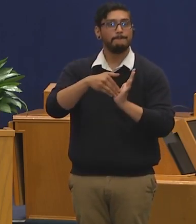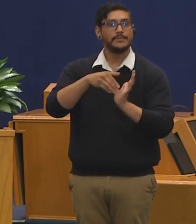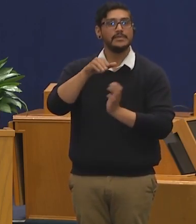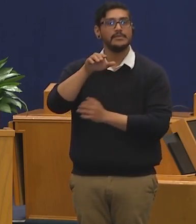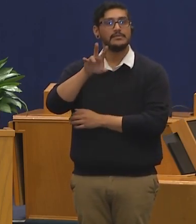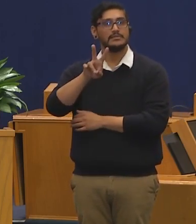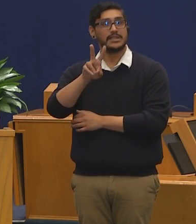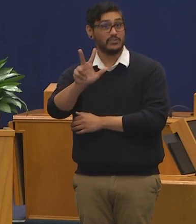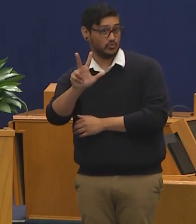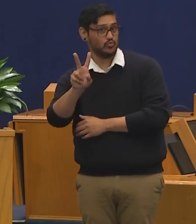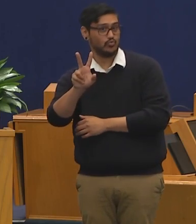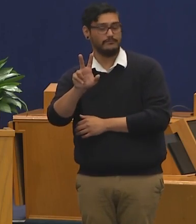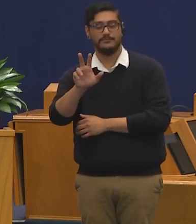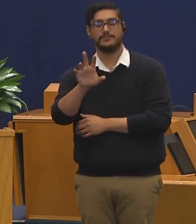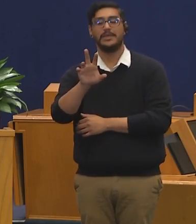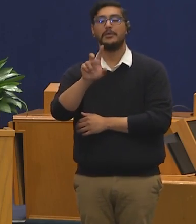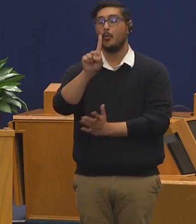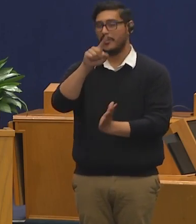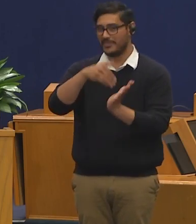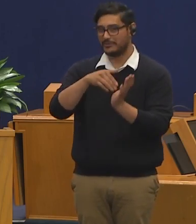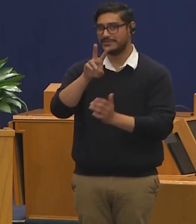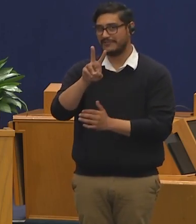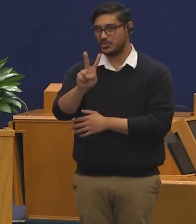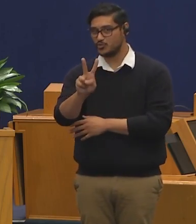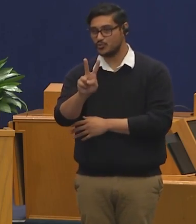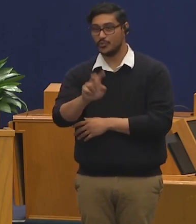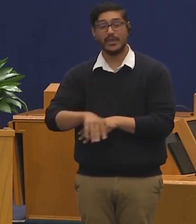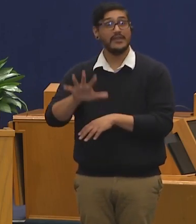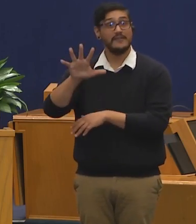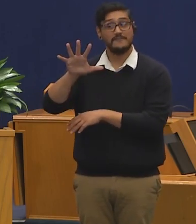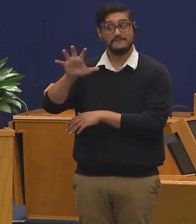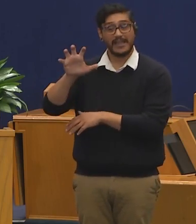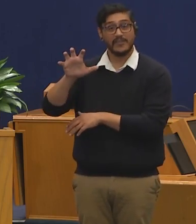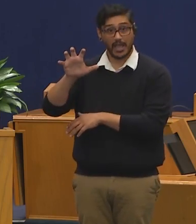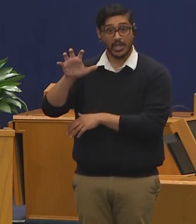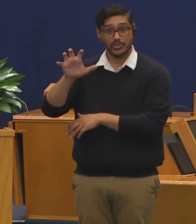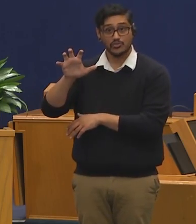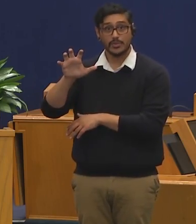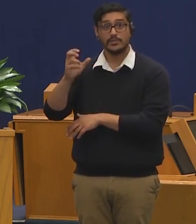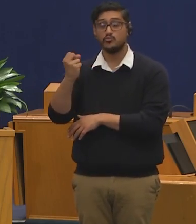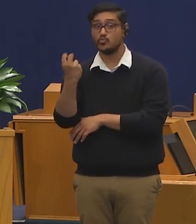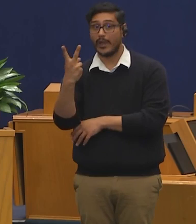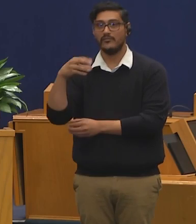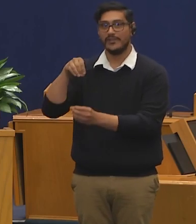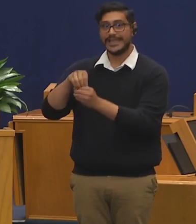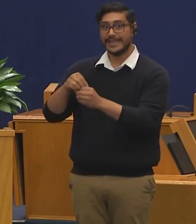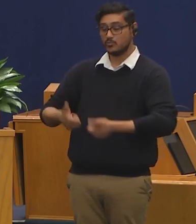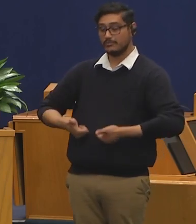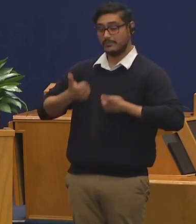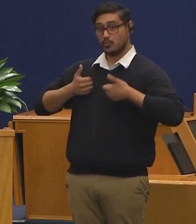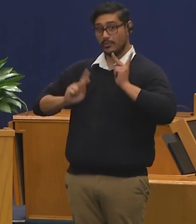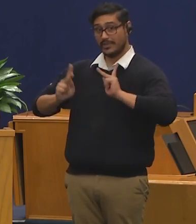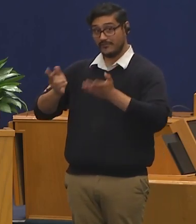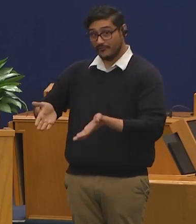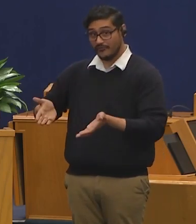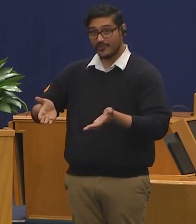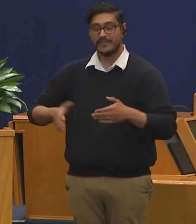1.062 y esto incluye 506 casos confirmados en residentes y 556